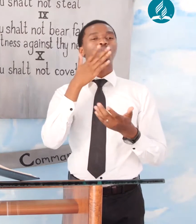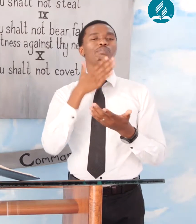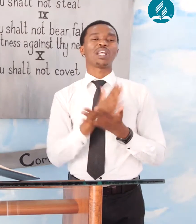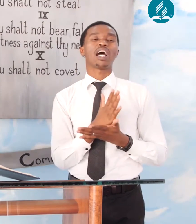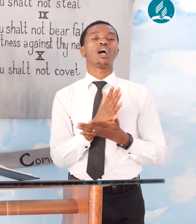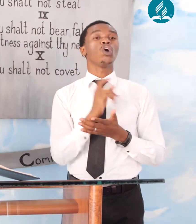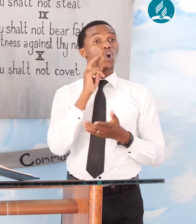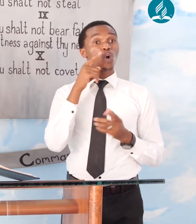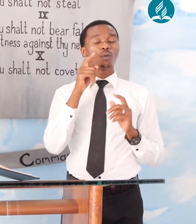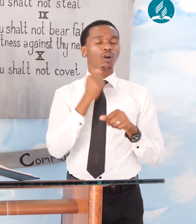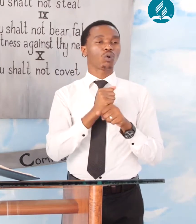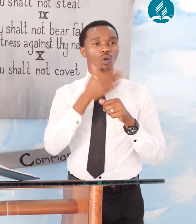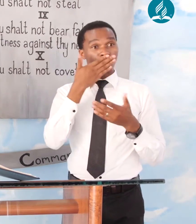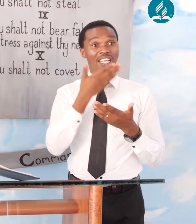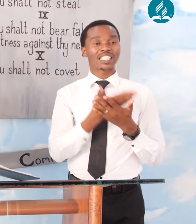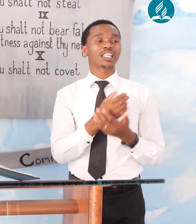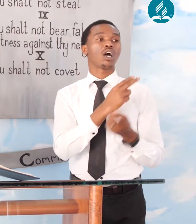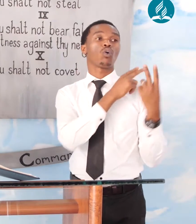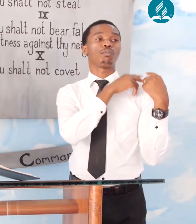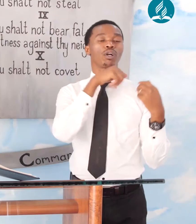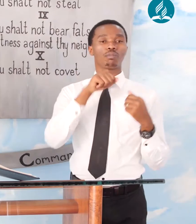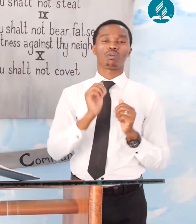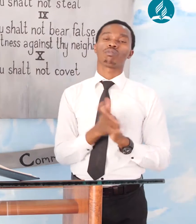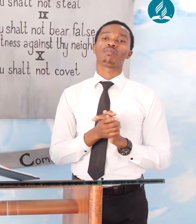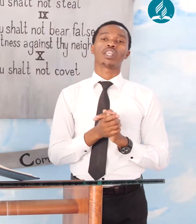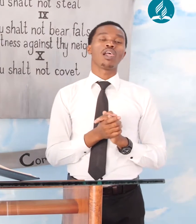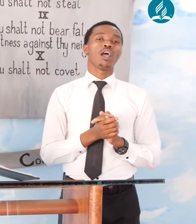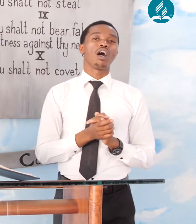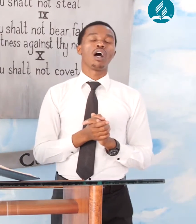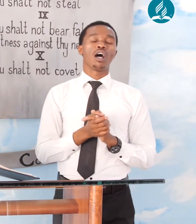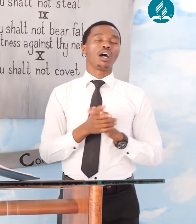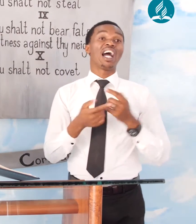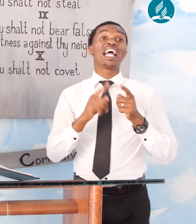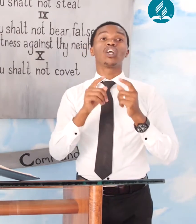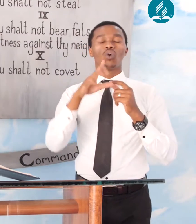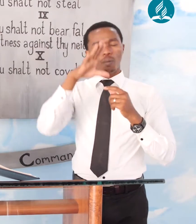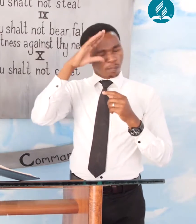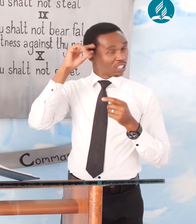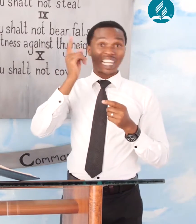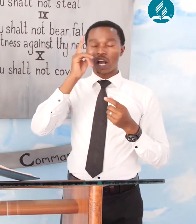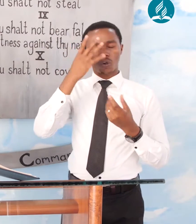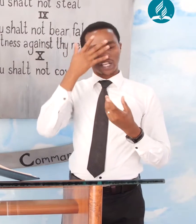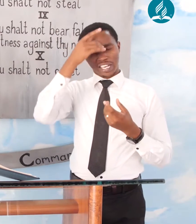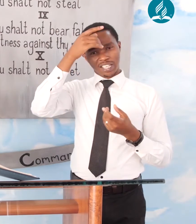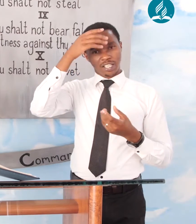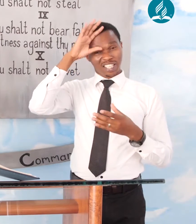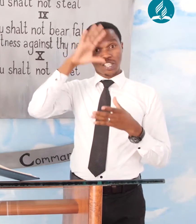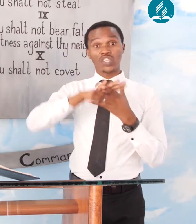ntabwo yari yiyizeye ariko ibi nabyo bifite icyo bitwigisha ni ukuvuga ngo akenshi